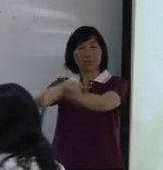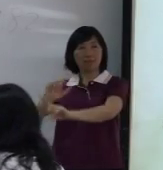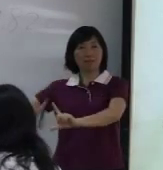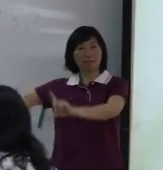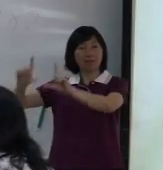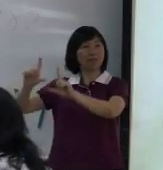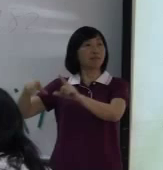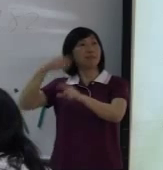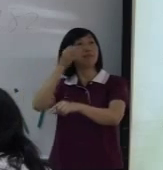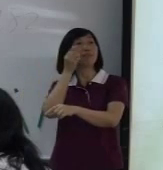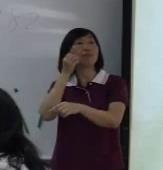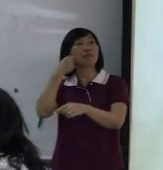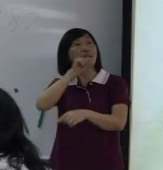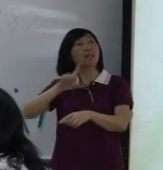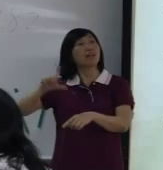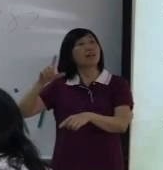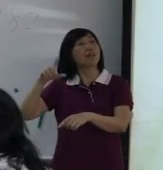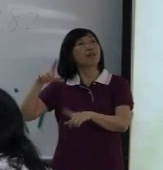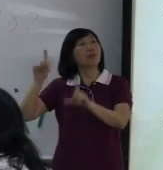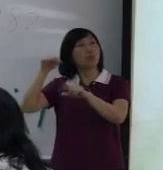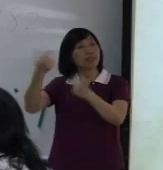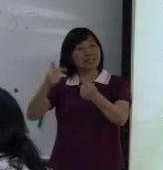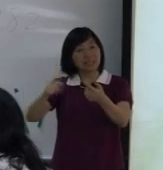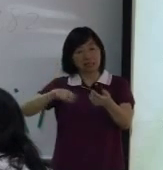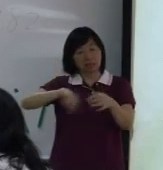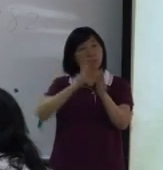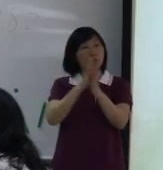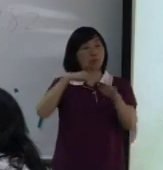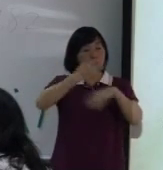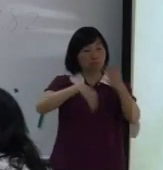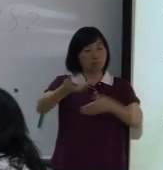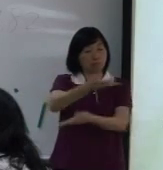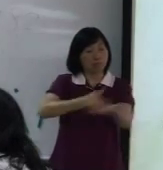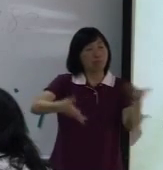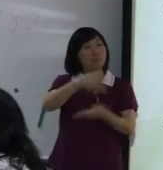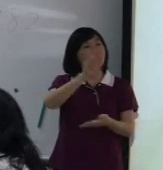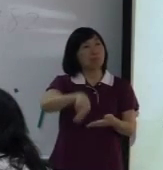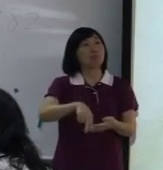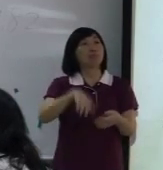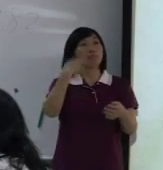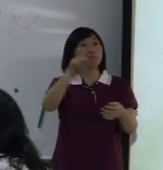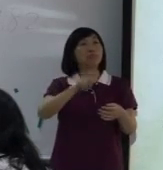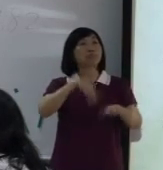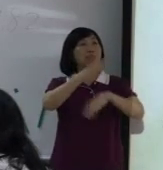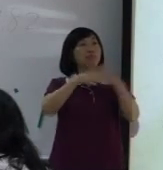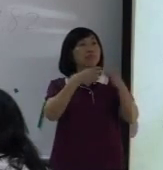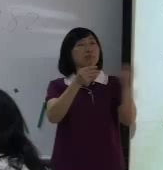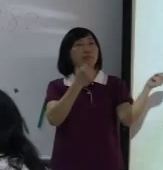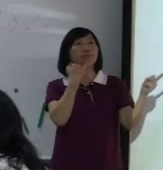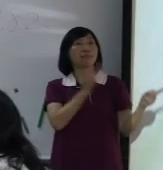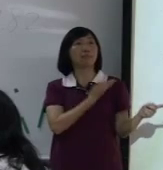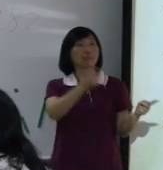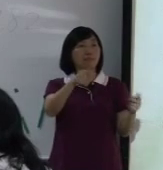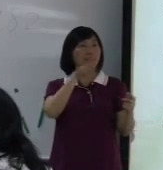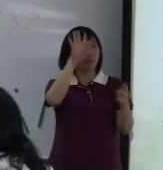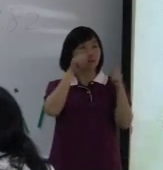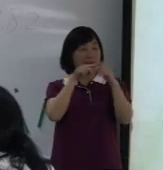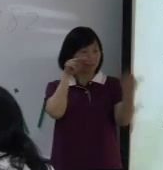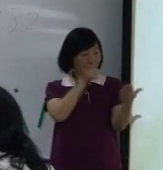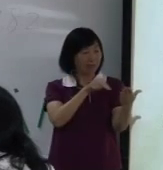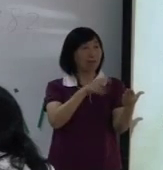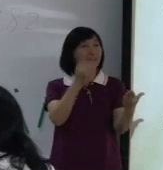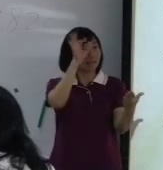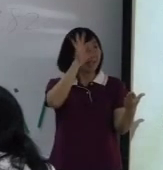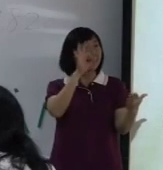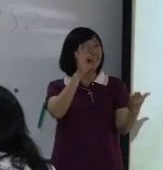离岛各地区的手语交流。四，预期本词典能让阅读者同时认识一个词汇的自